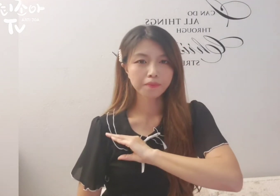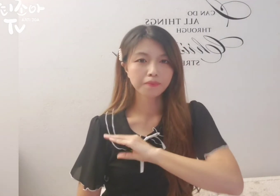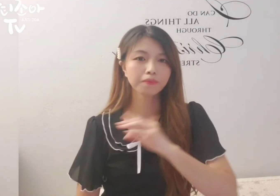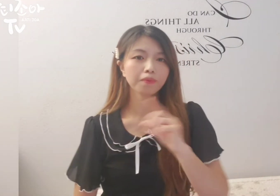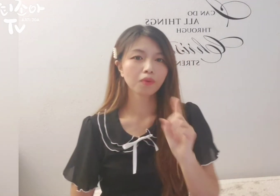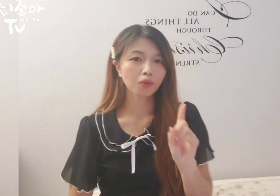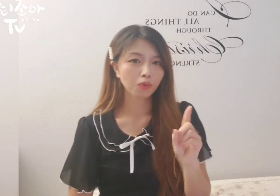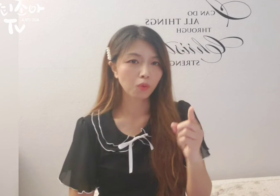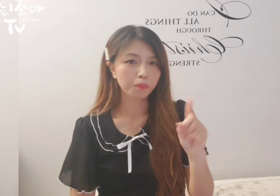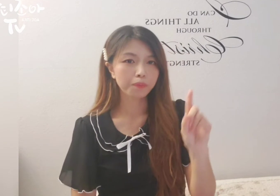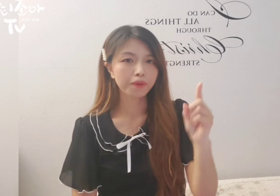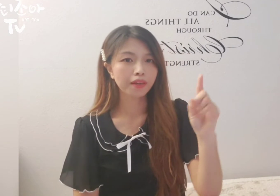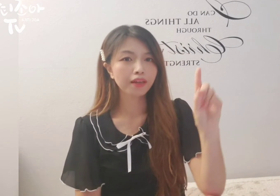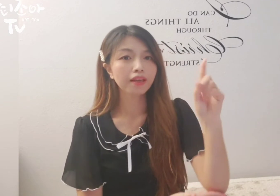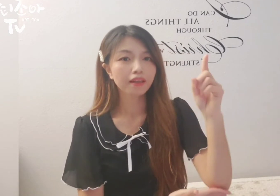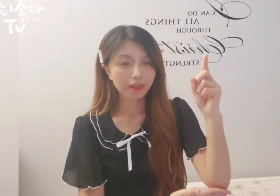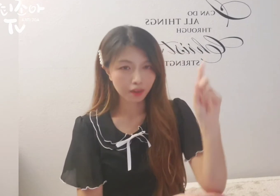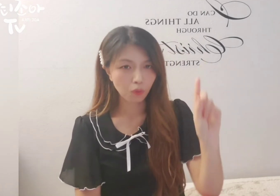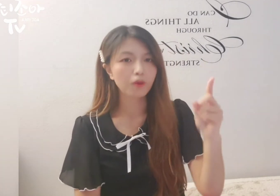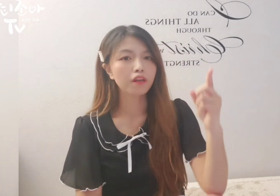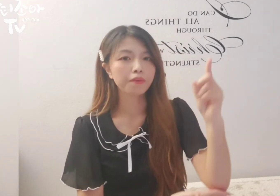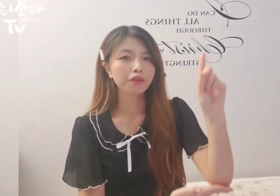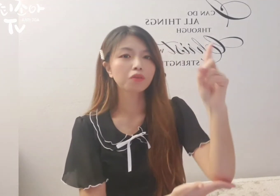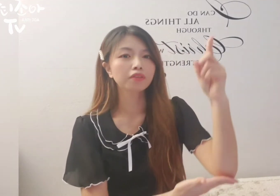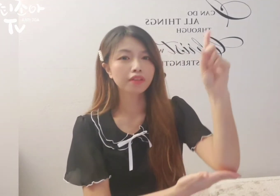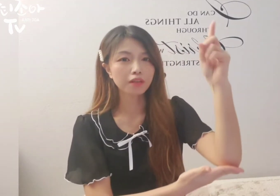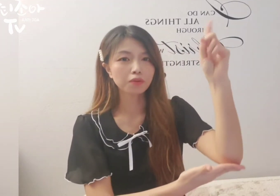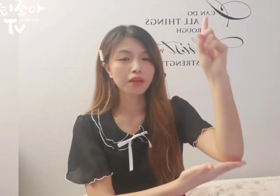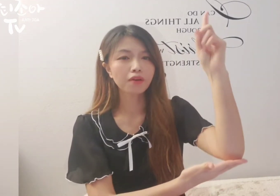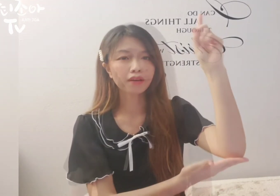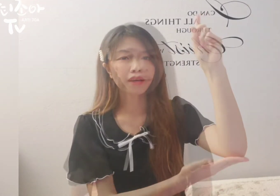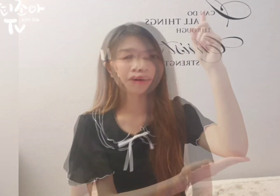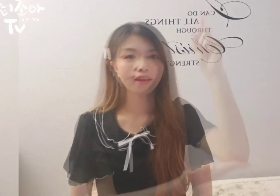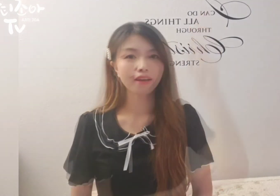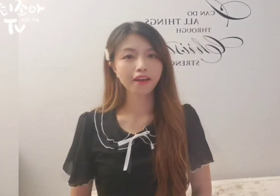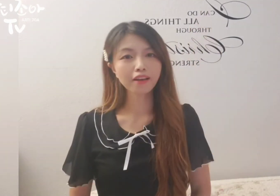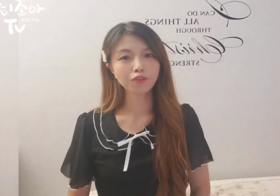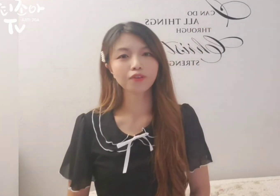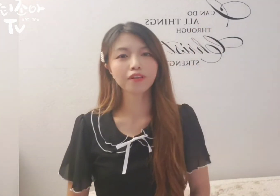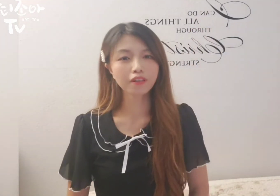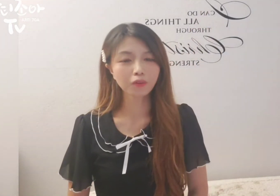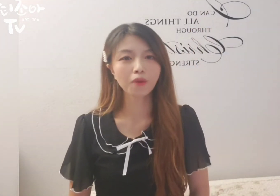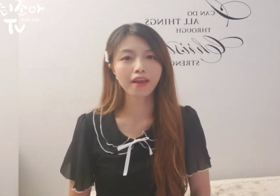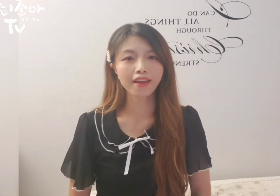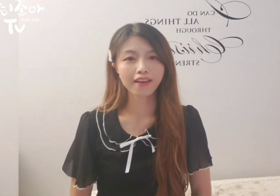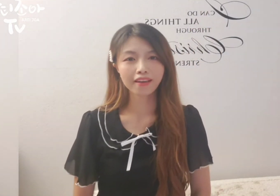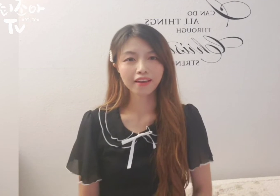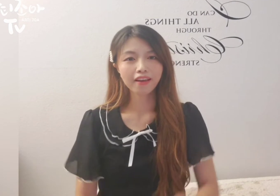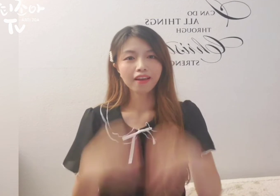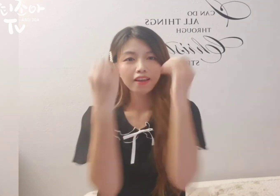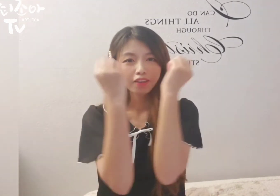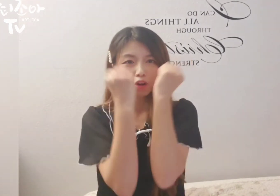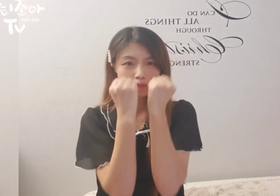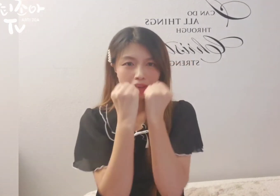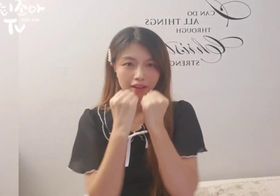높이 올리면 저는 그냥 계속 사용할게요 바다가 주를 노래해 넓다